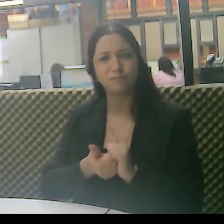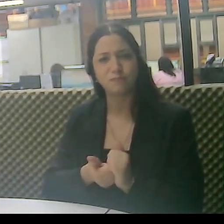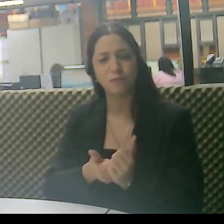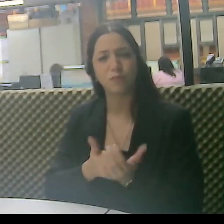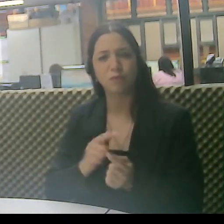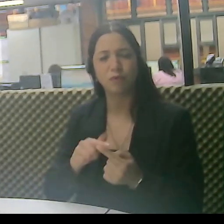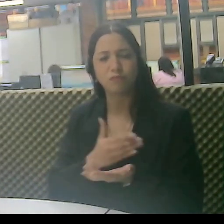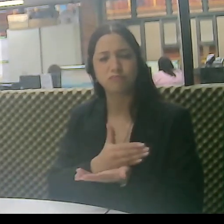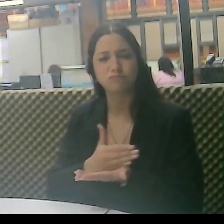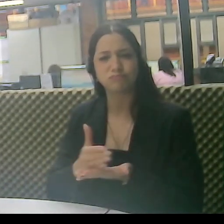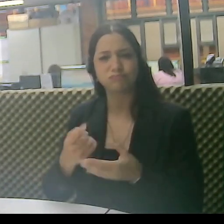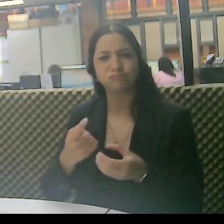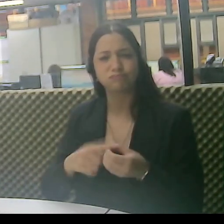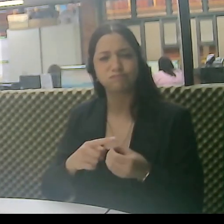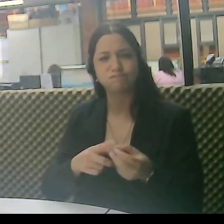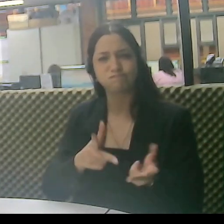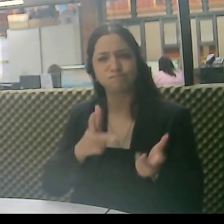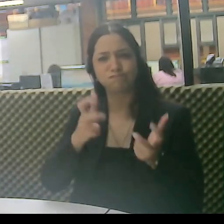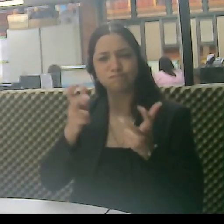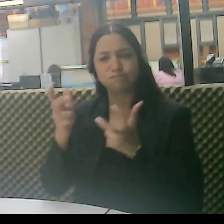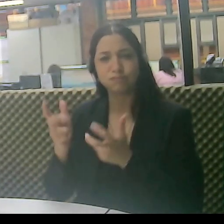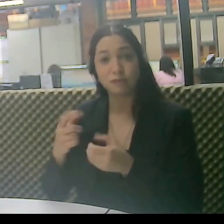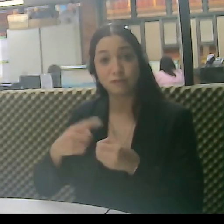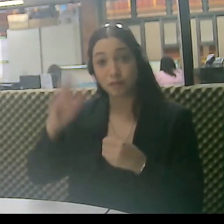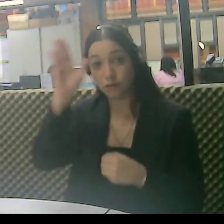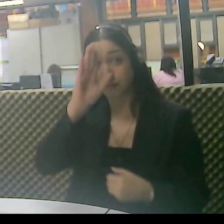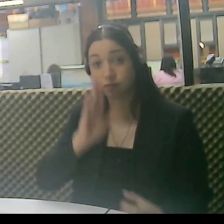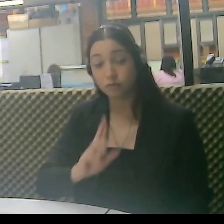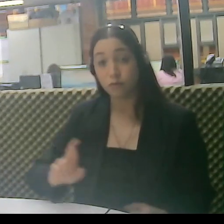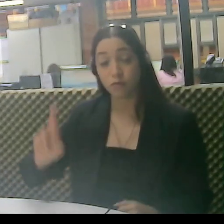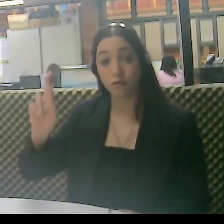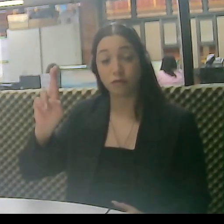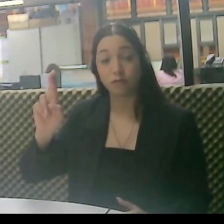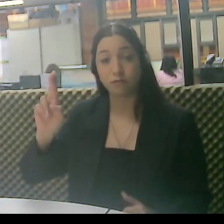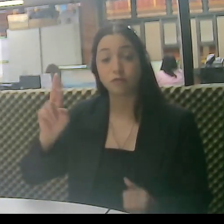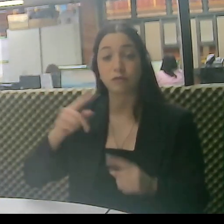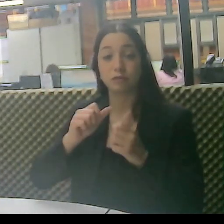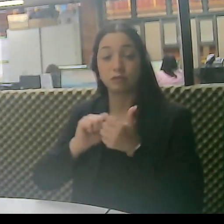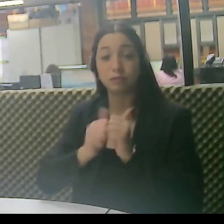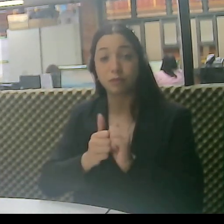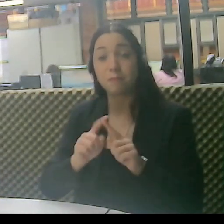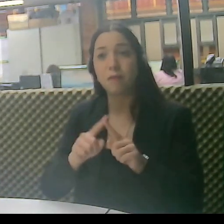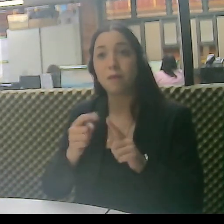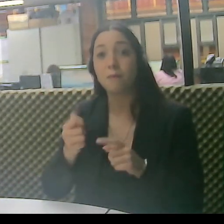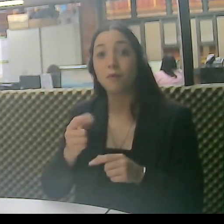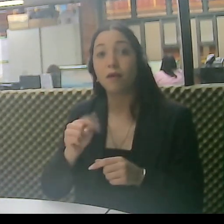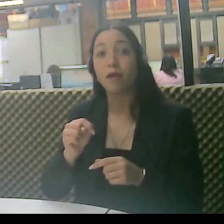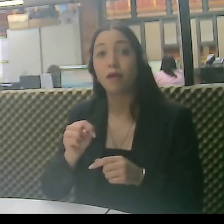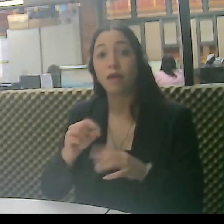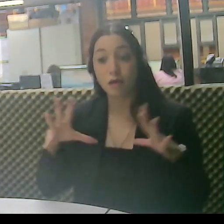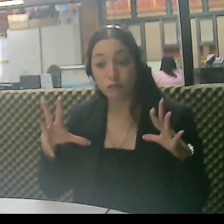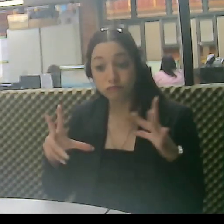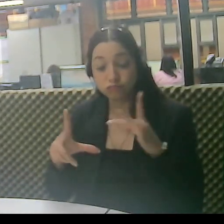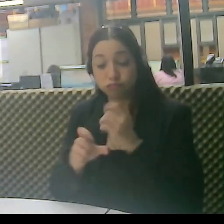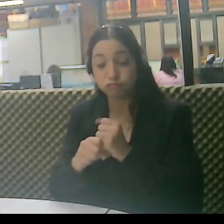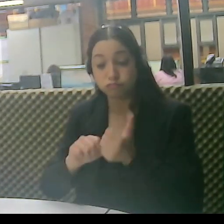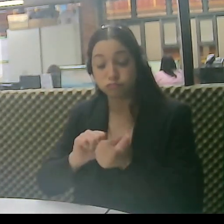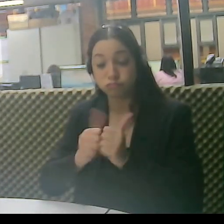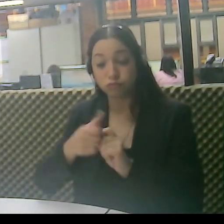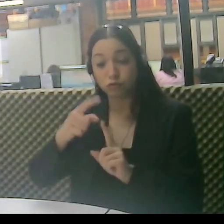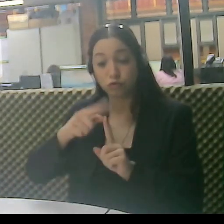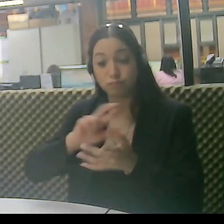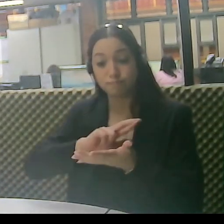da cidade. Algumas cidades do Brasil são referências em um esporte ou outro, mas poucas são referências em vários esportes como